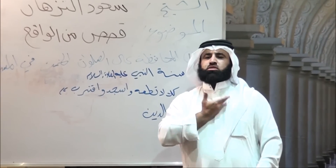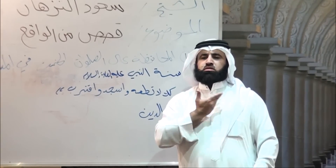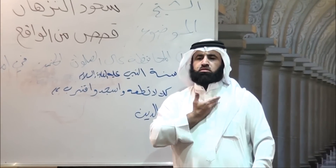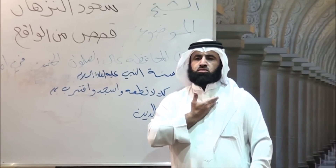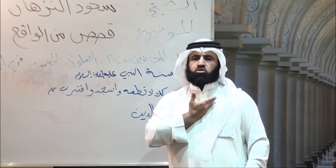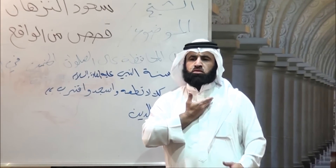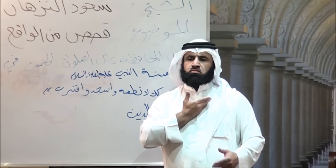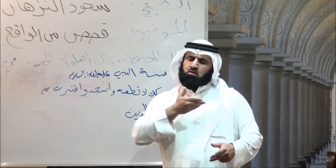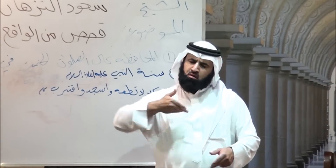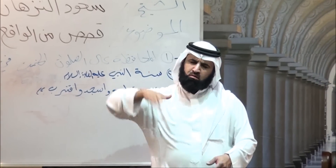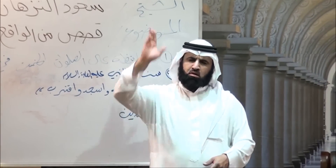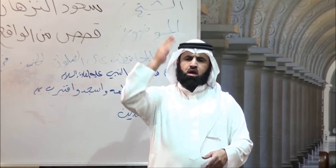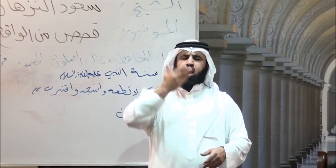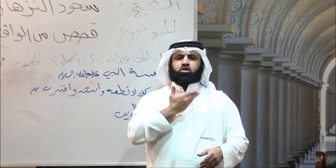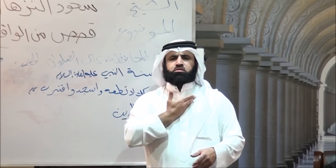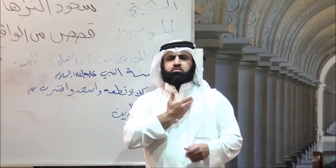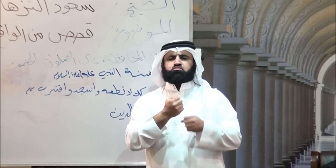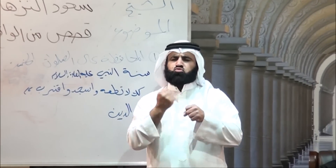وهو في الحج